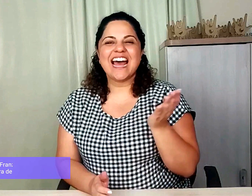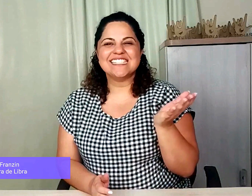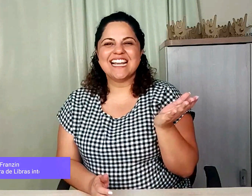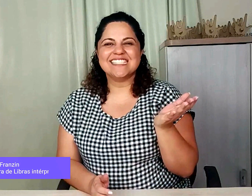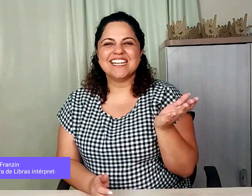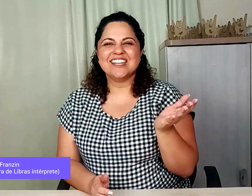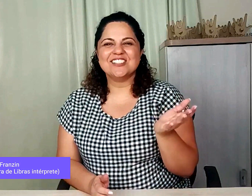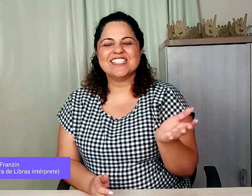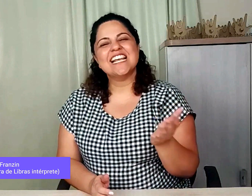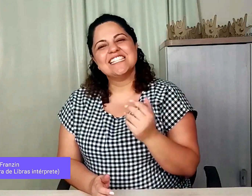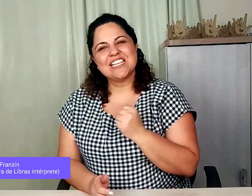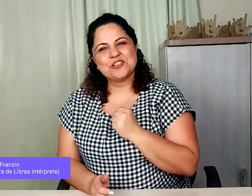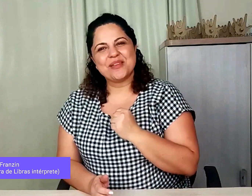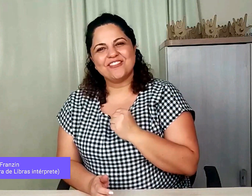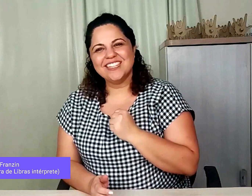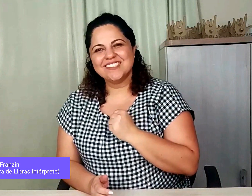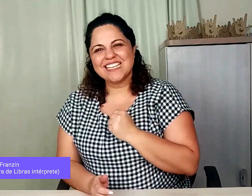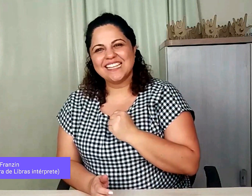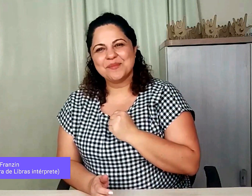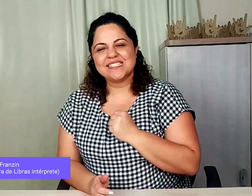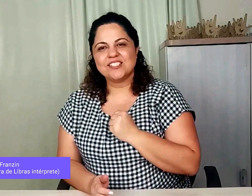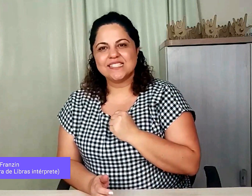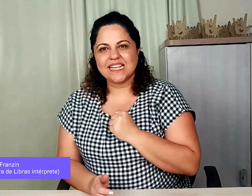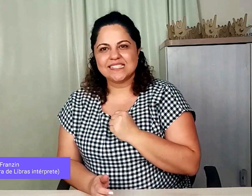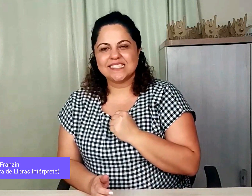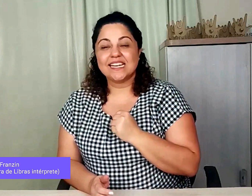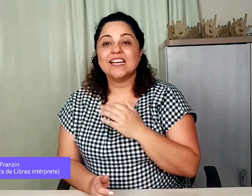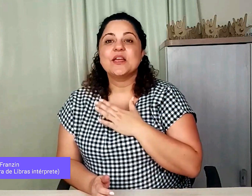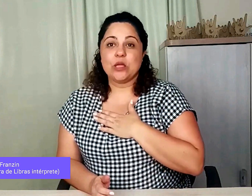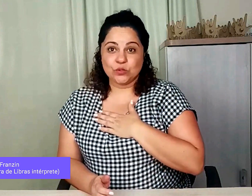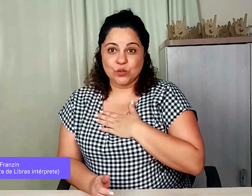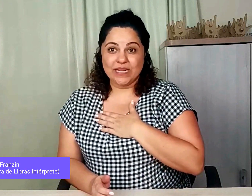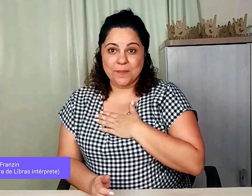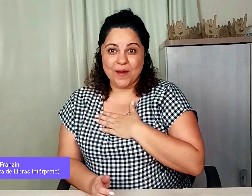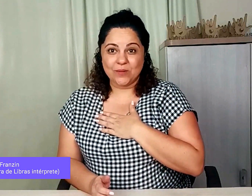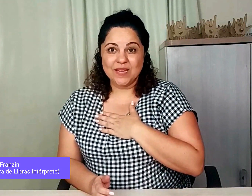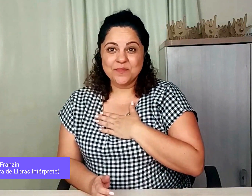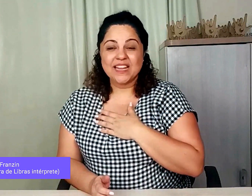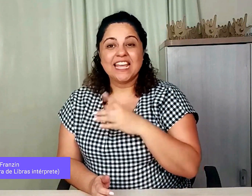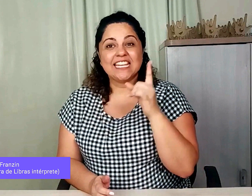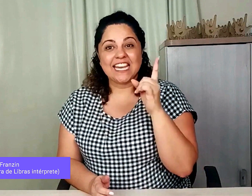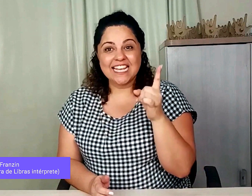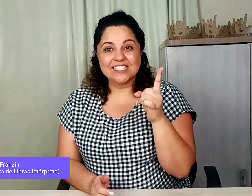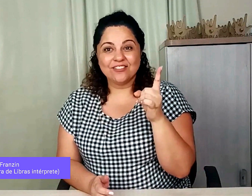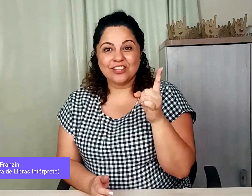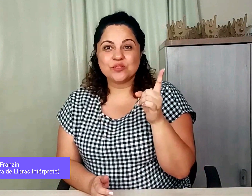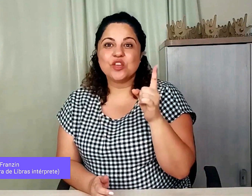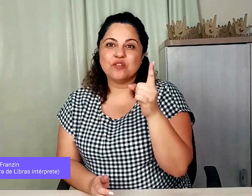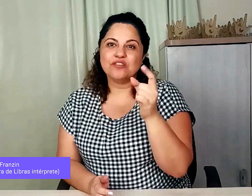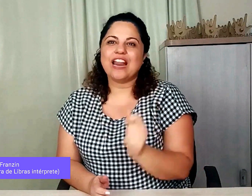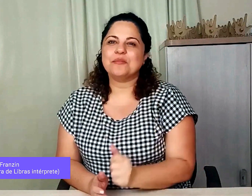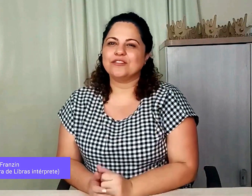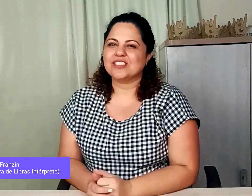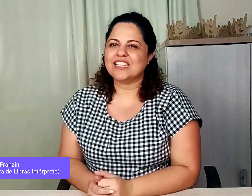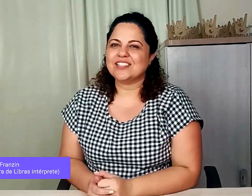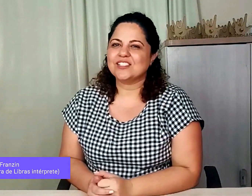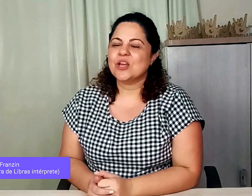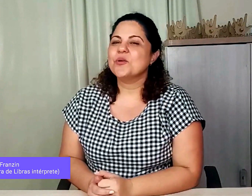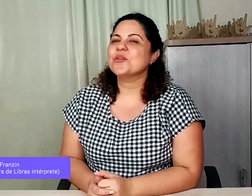Olá, sinalizantes! Sejam bem-vindos a Libras à Distância. Eu sou Ana Paula e nesse vídeo eu vou falar para vocês o